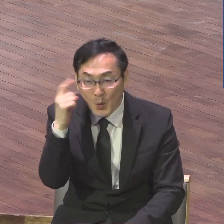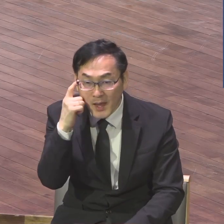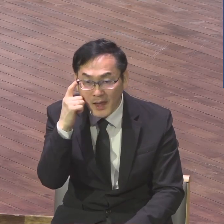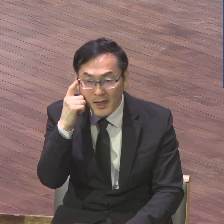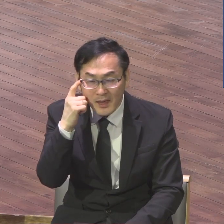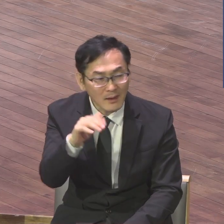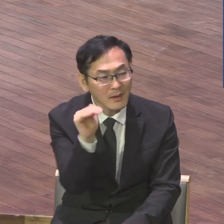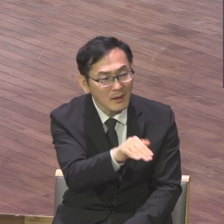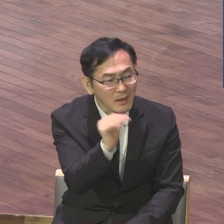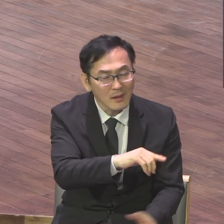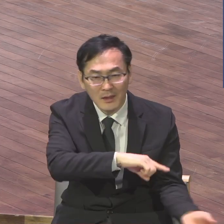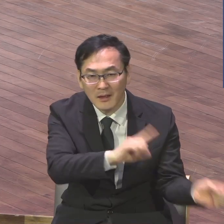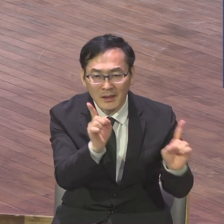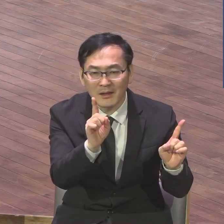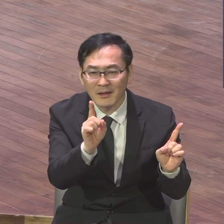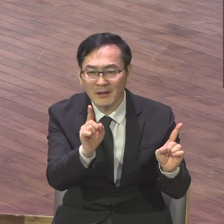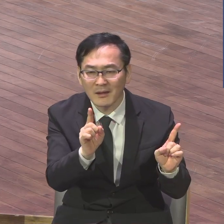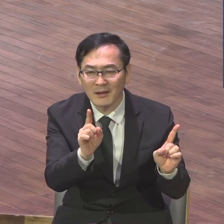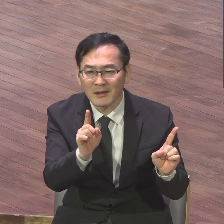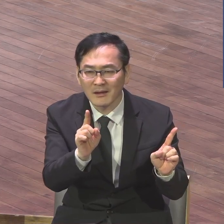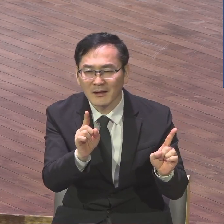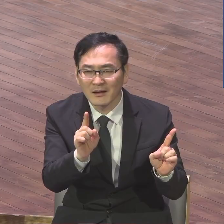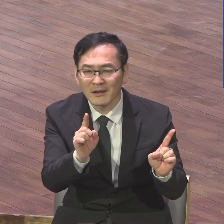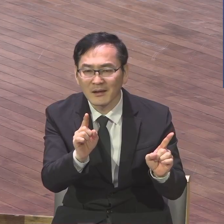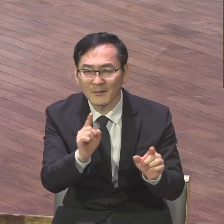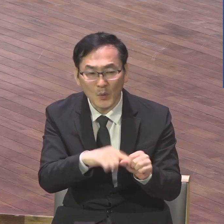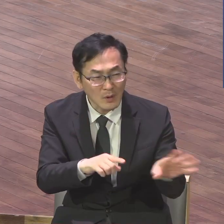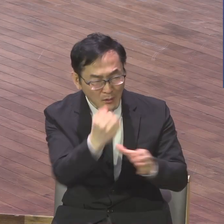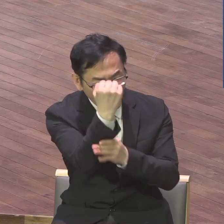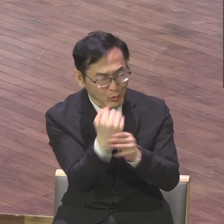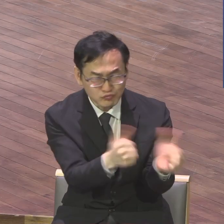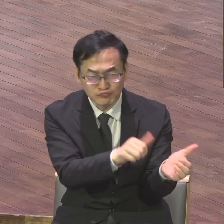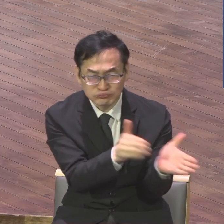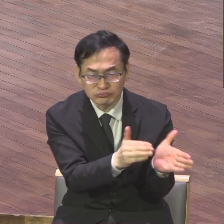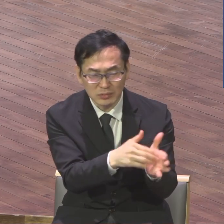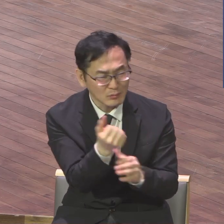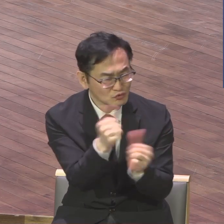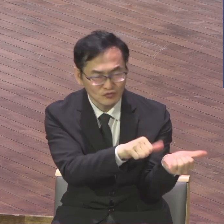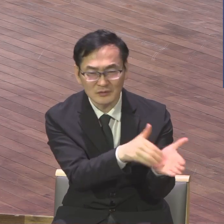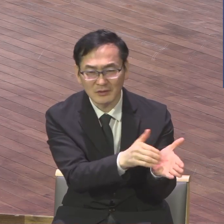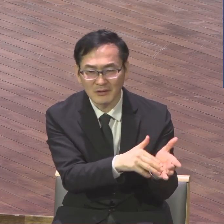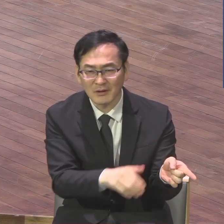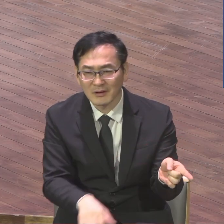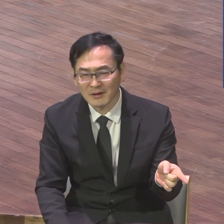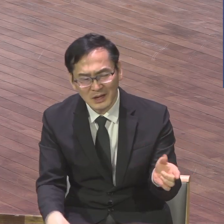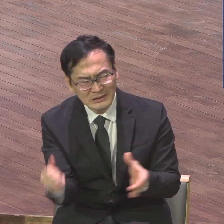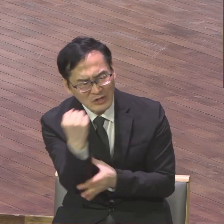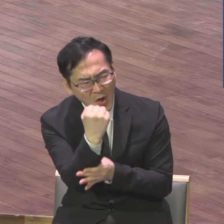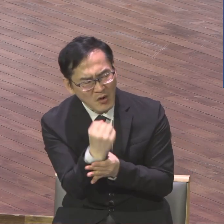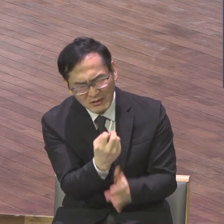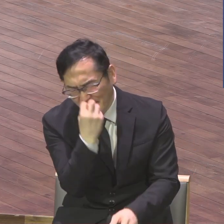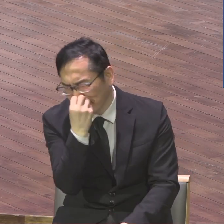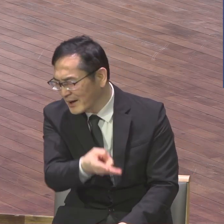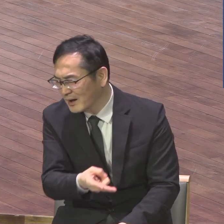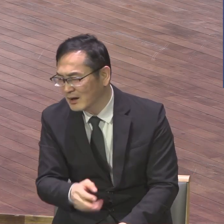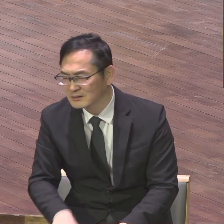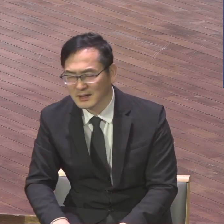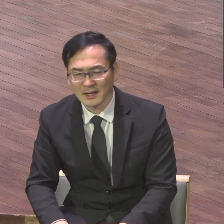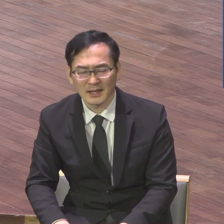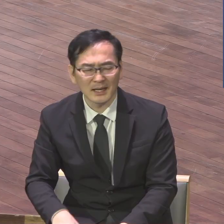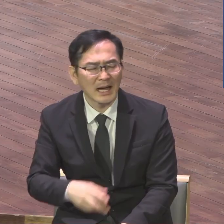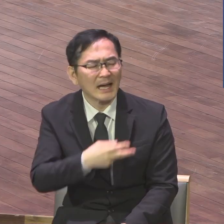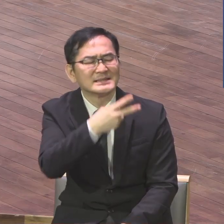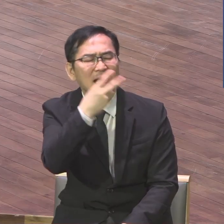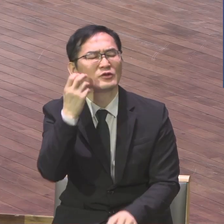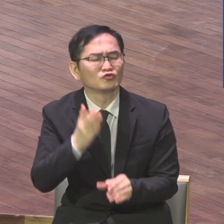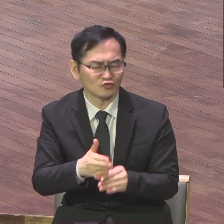깨우러 가자라고 말합니다. 지금 썩어 죽어 있는데 잠들었다 깨우러 가자.